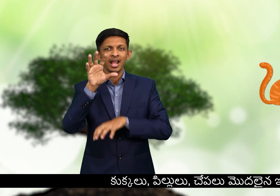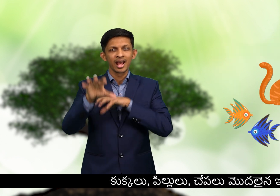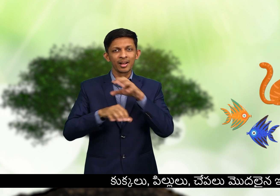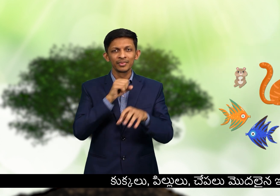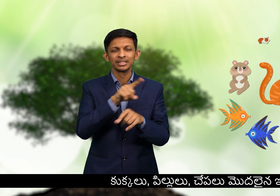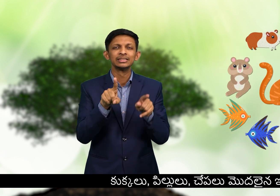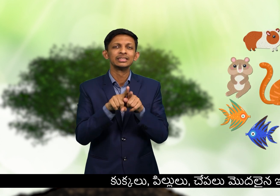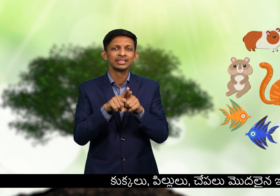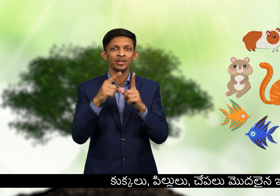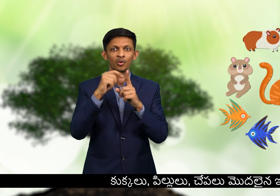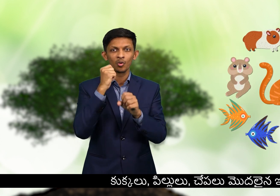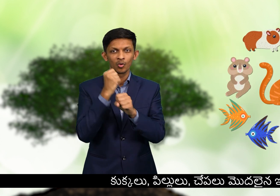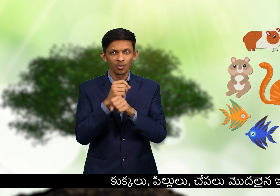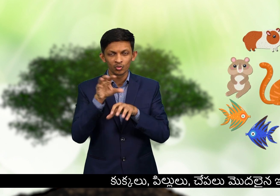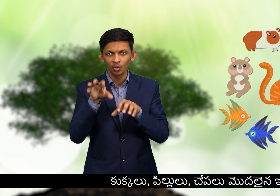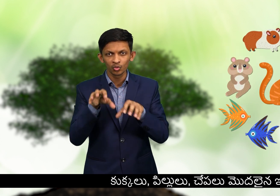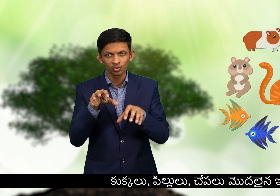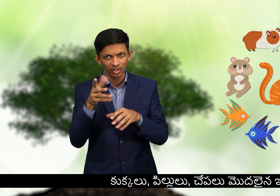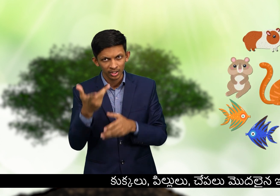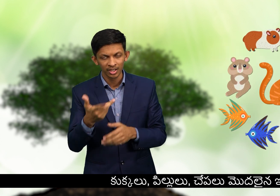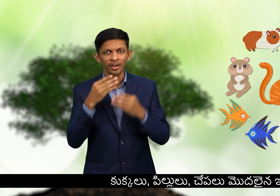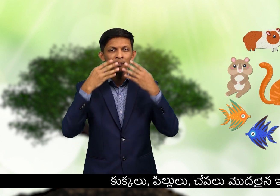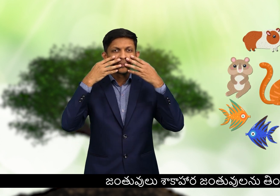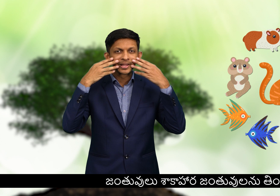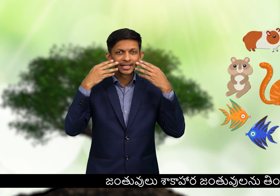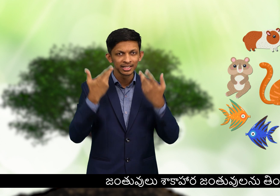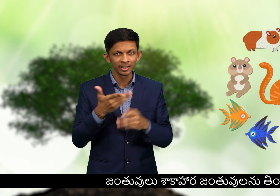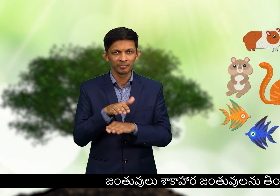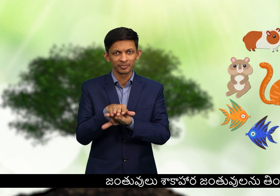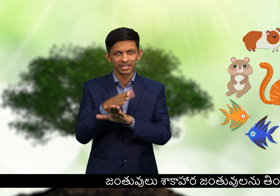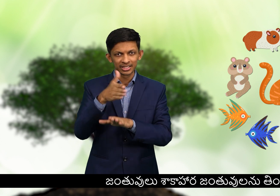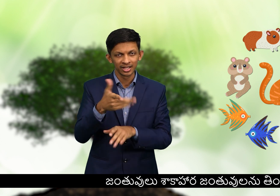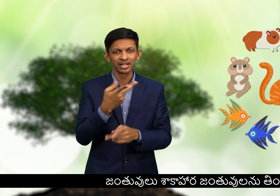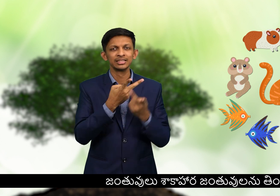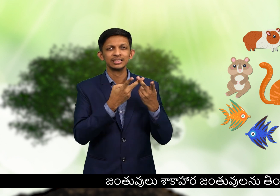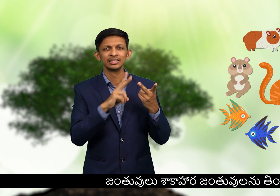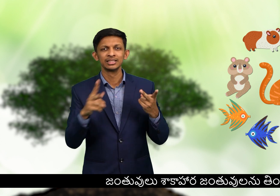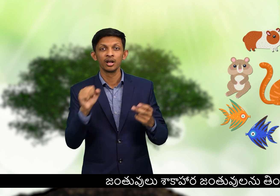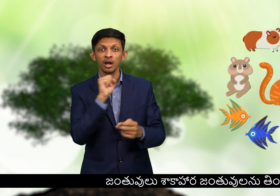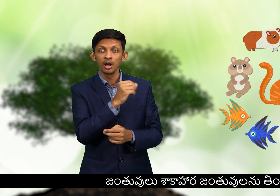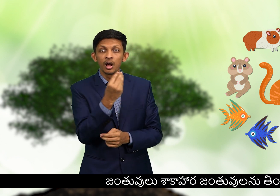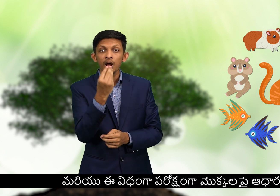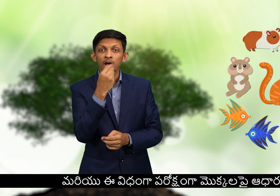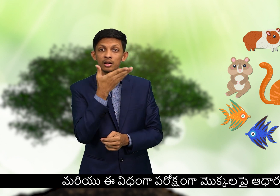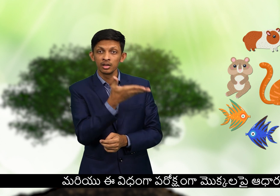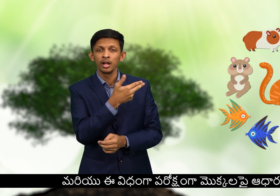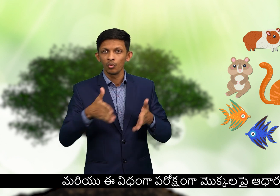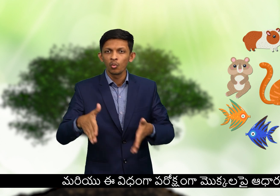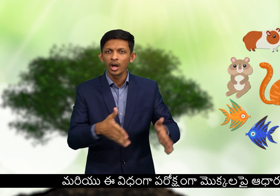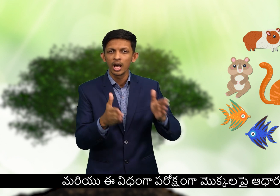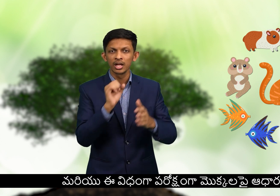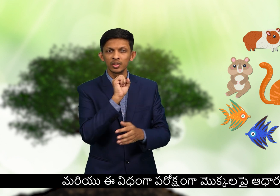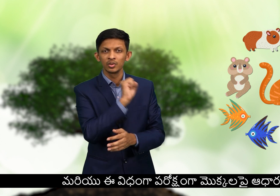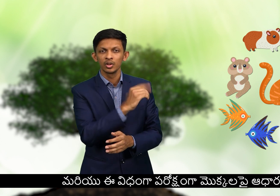కుక్కలు, పిల్లులు, చేపలు మొదలైన ఇతర జంతువులు శాకాహార జంతువులను తింటాయి మరియు